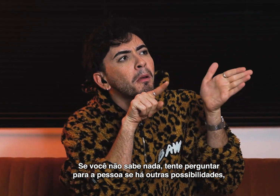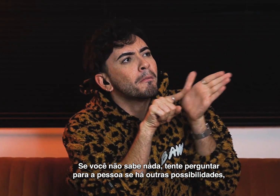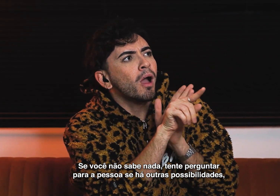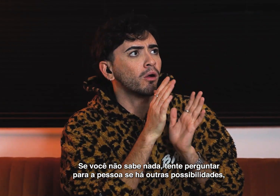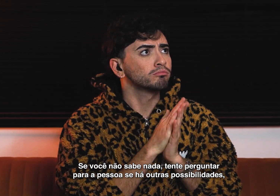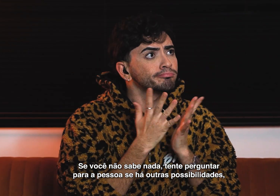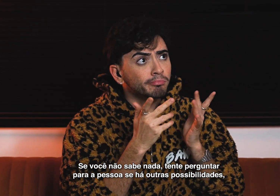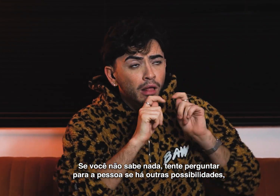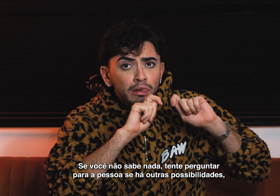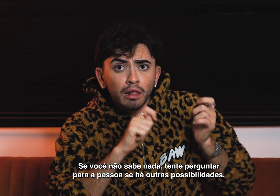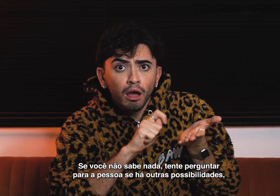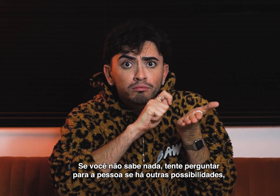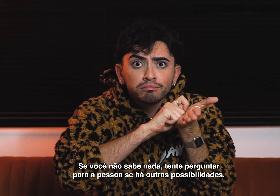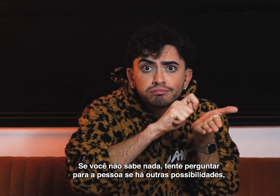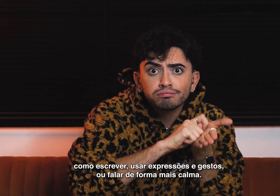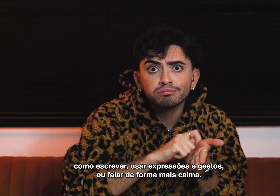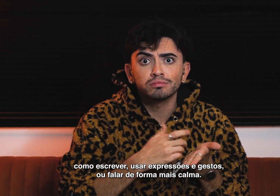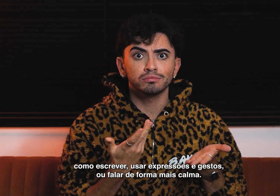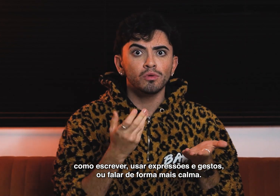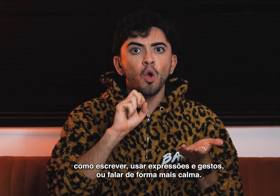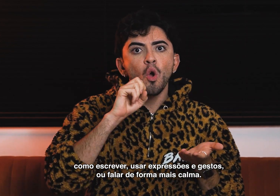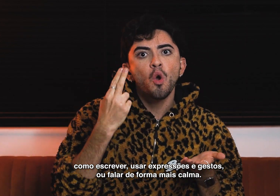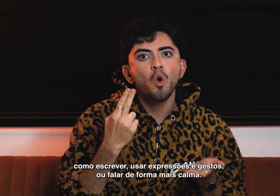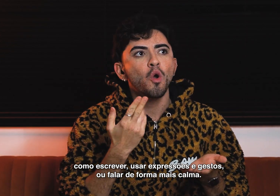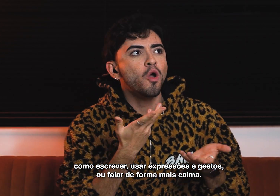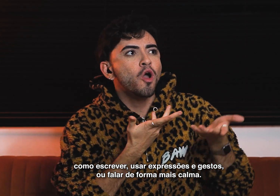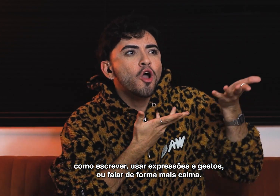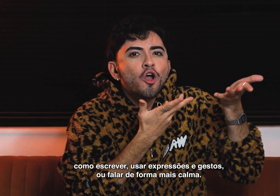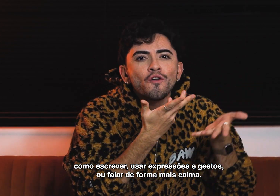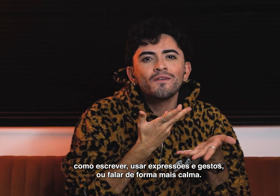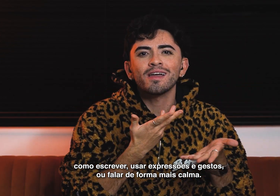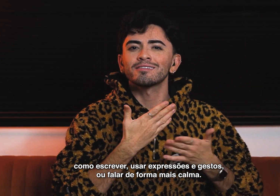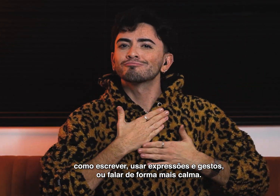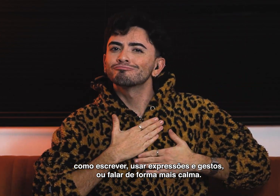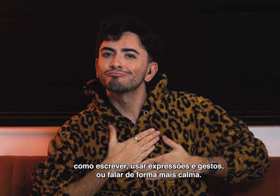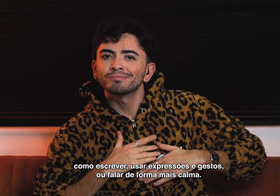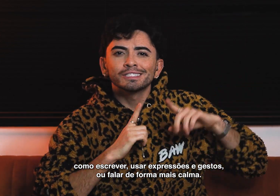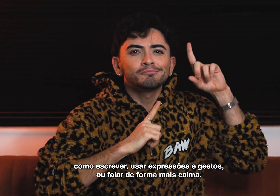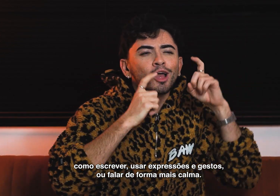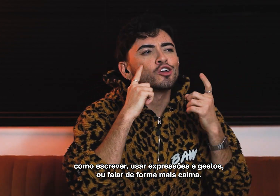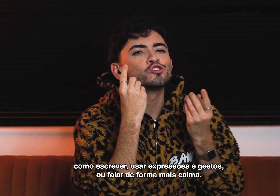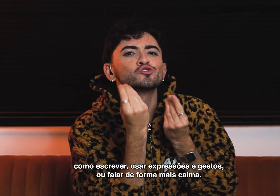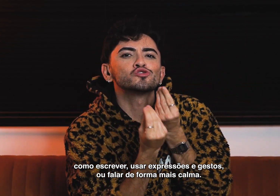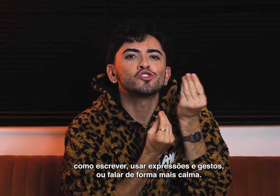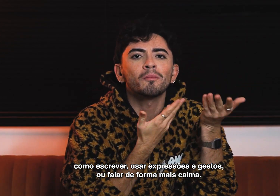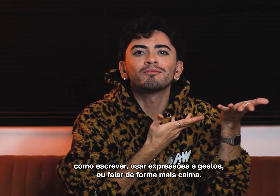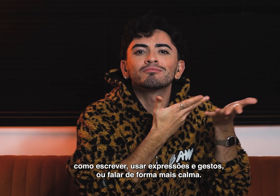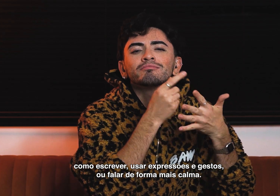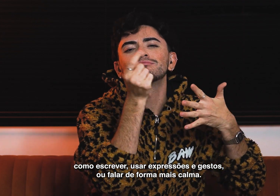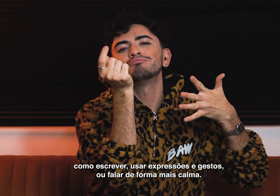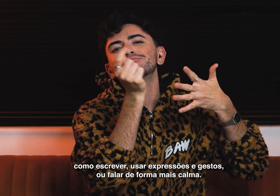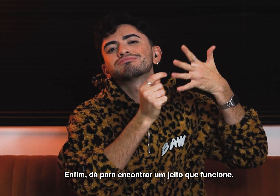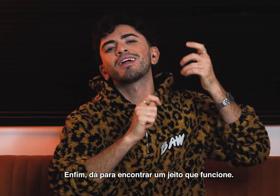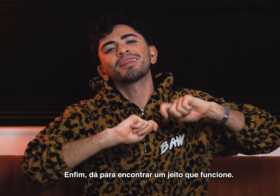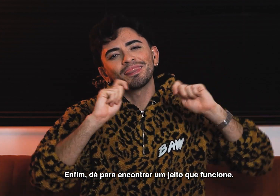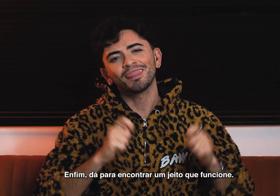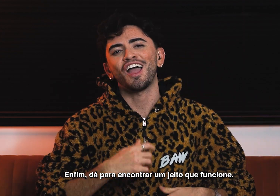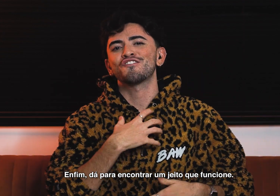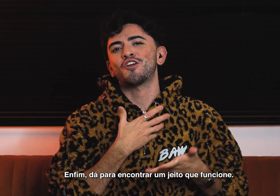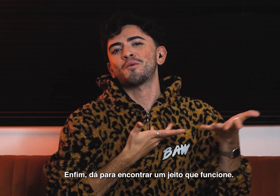se há outras possibilidades, como escrever, usar expressões e gestos, ou falar de forma mais calma. Enfim, dá para encontrar